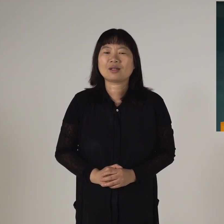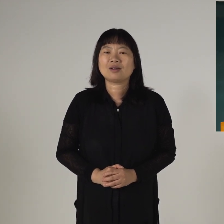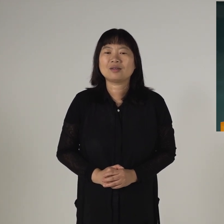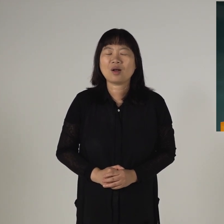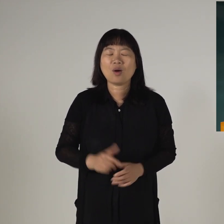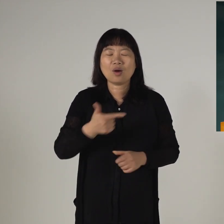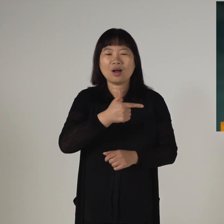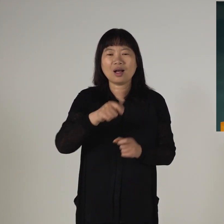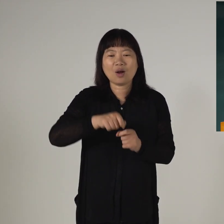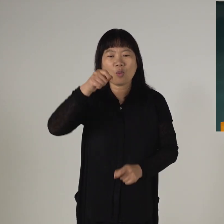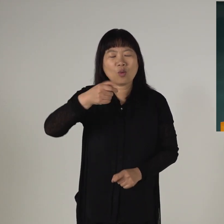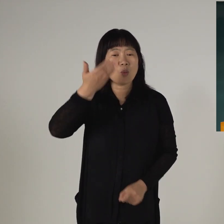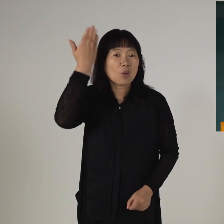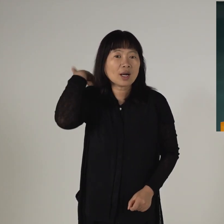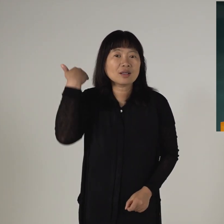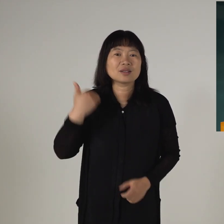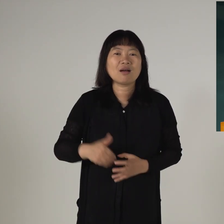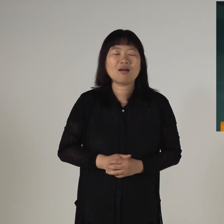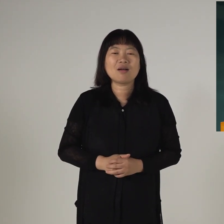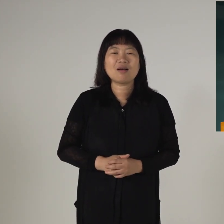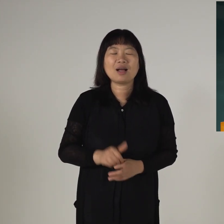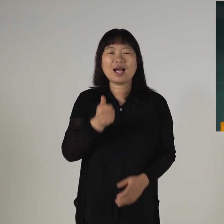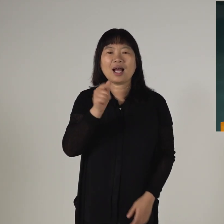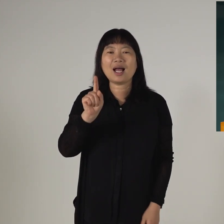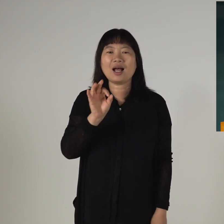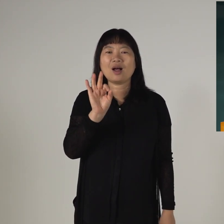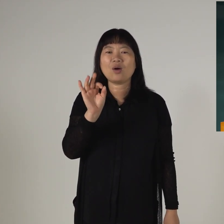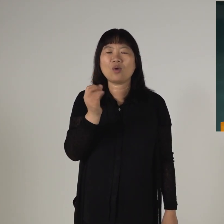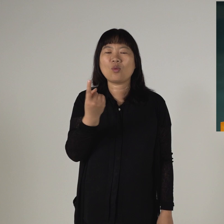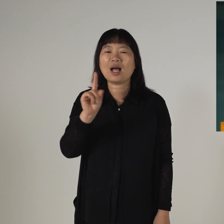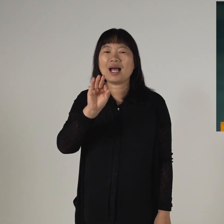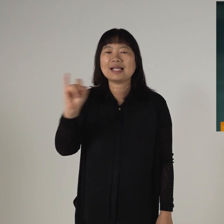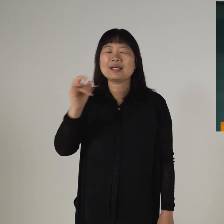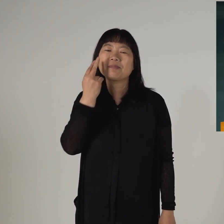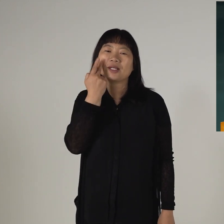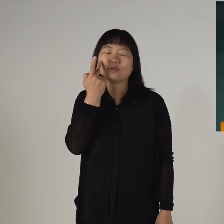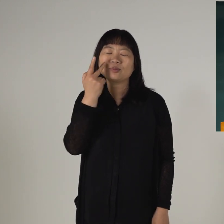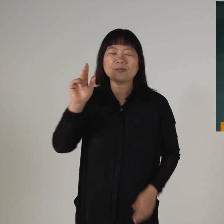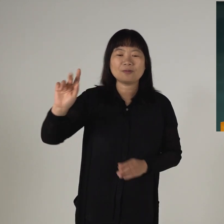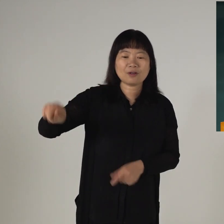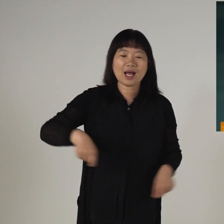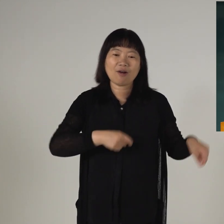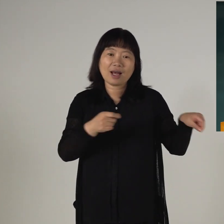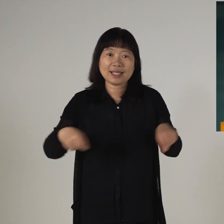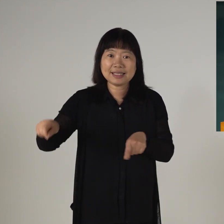아주 오래전에 하와이를 잠깐 방문했던 적이 있어요.